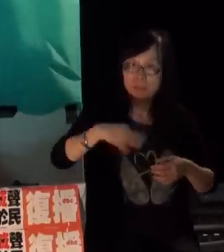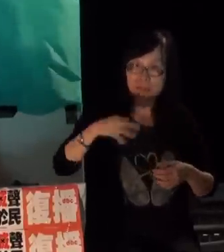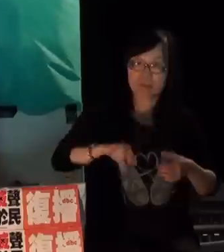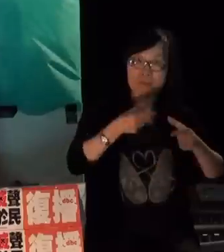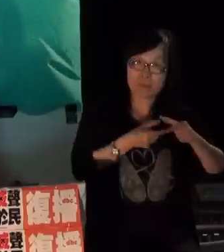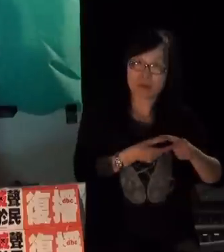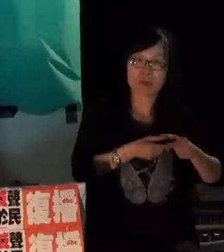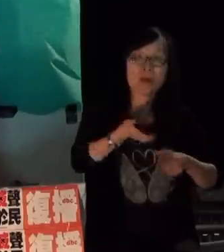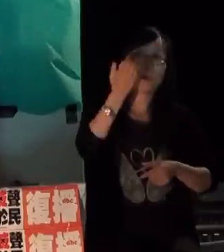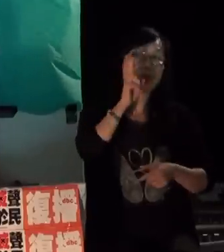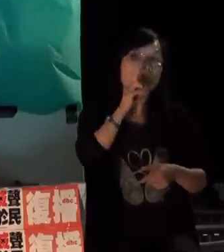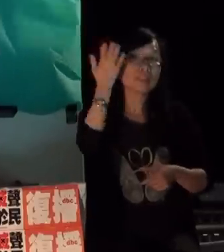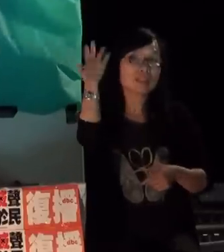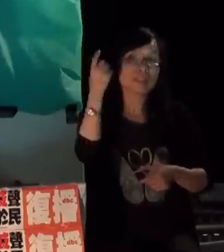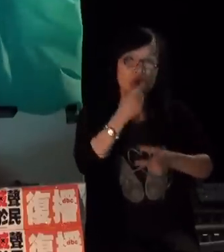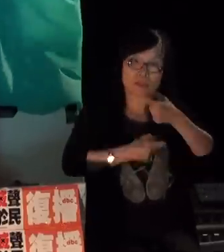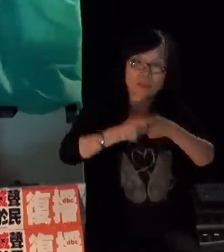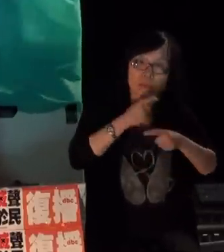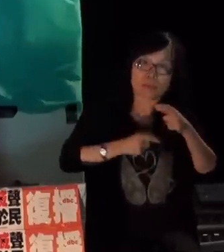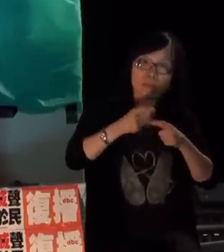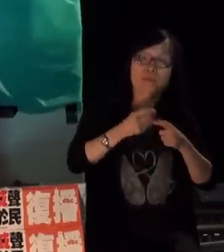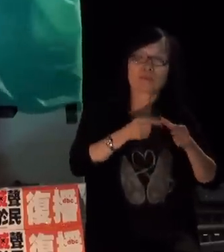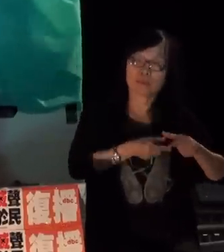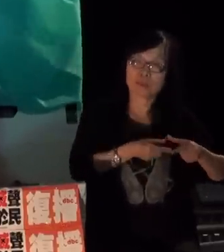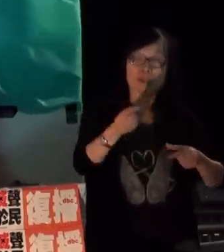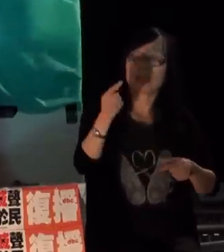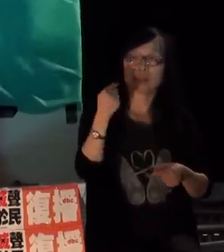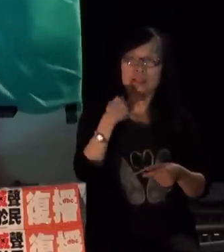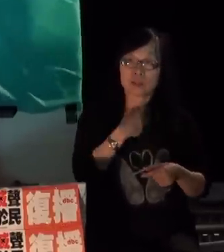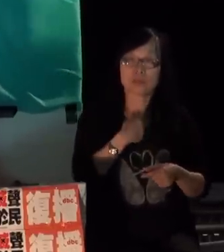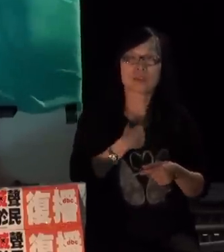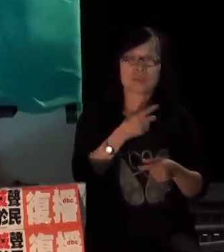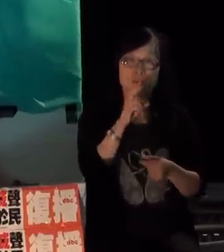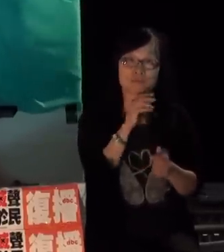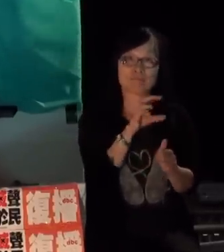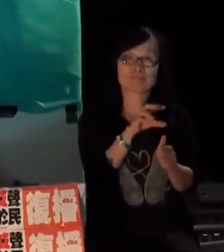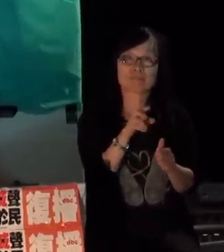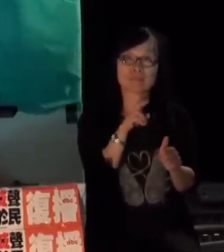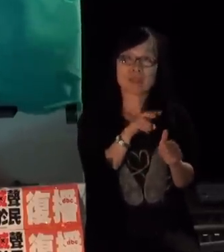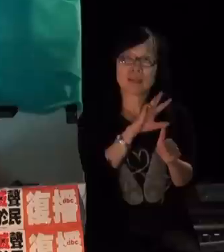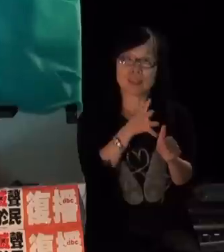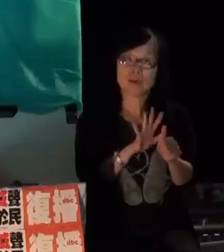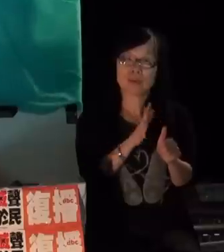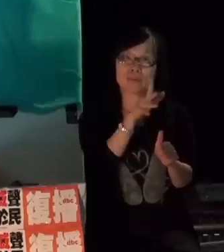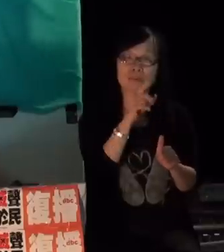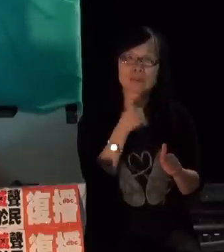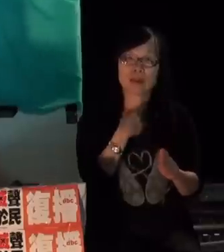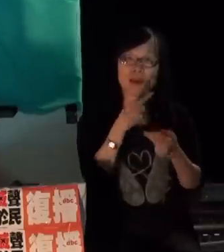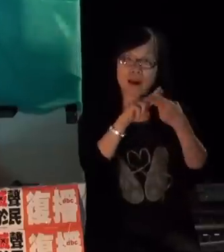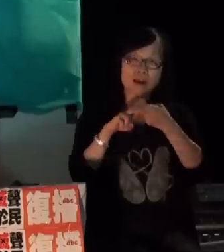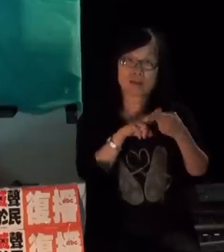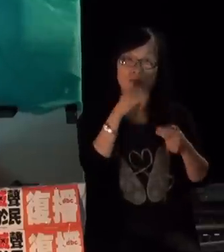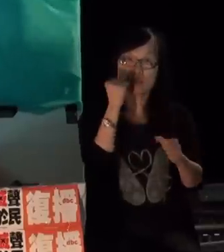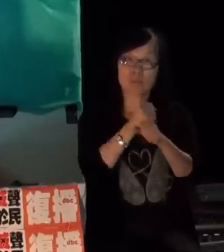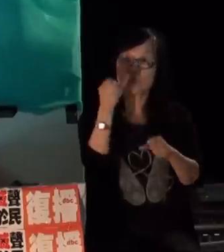照或者以前商台啊，即係以前嗰時候有任何嘢，一定要搞干涉噶嘛。即係但係好啦， 咁你係咯，咁你亞視搞唔掂，